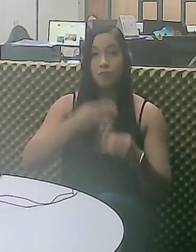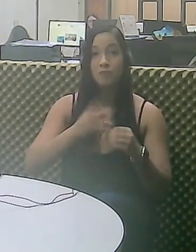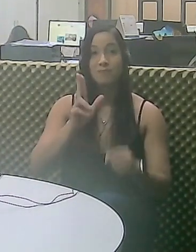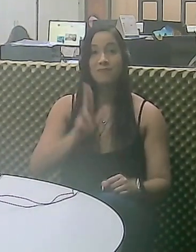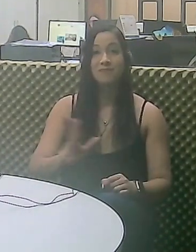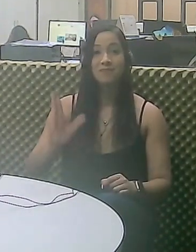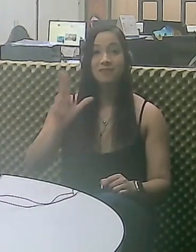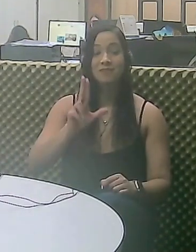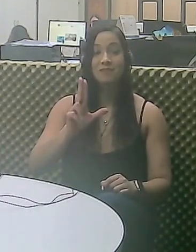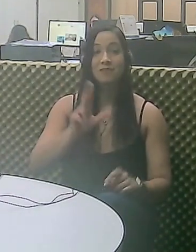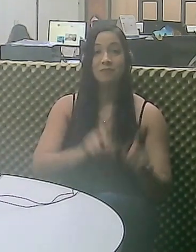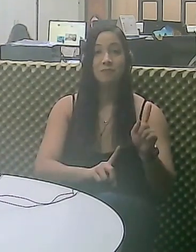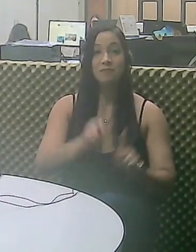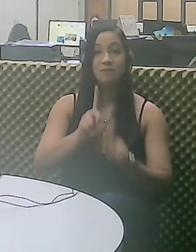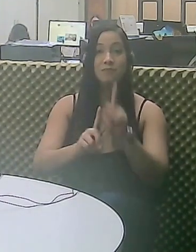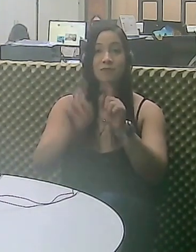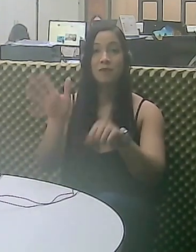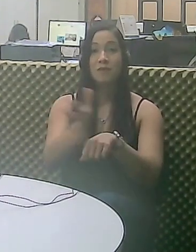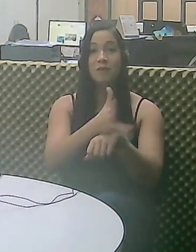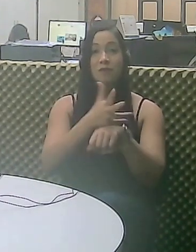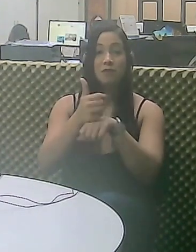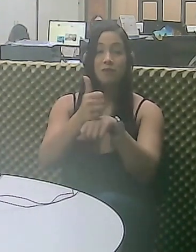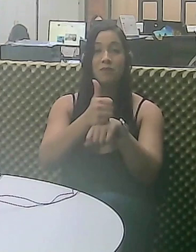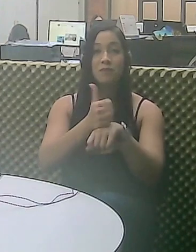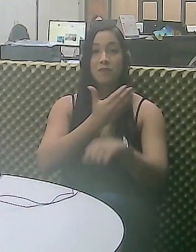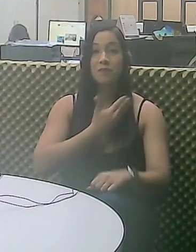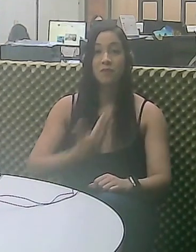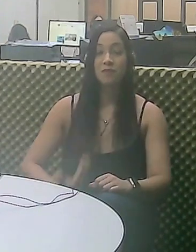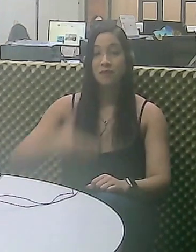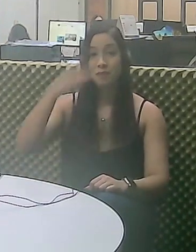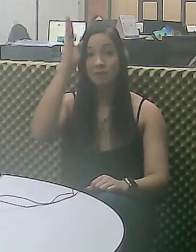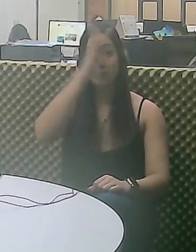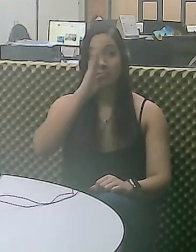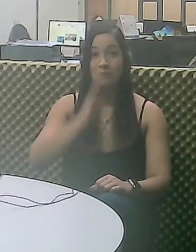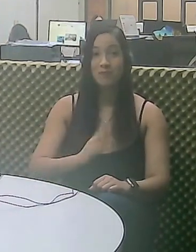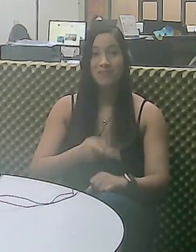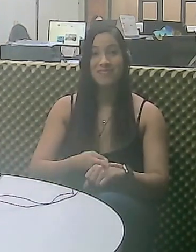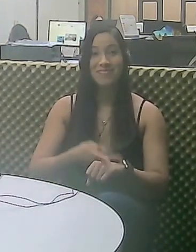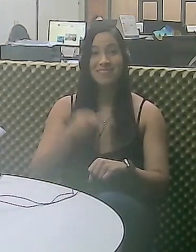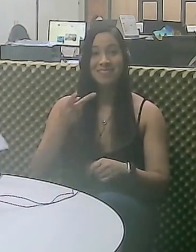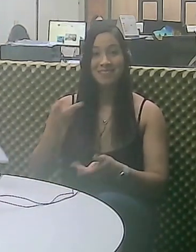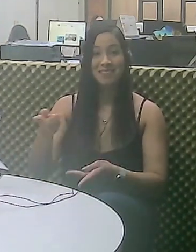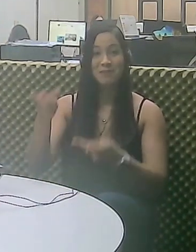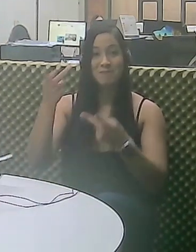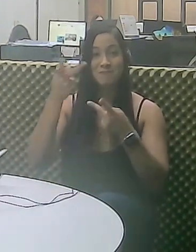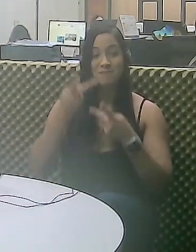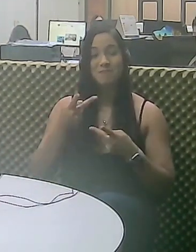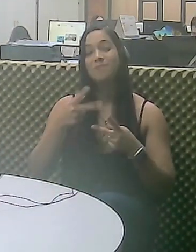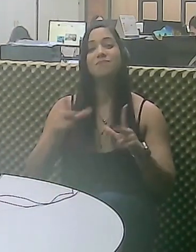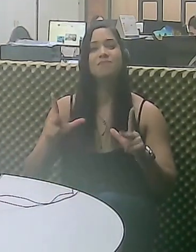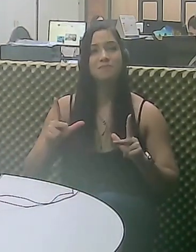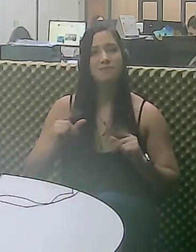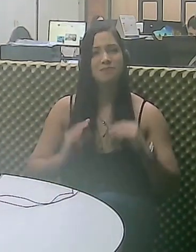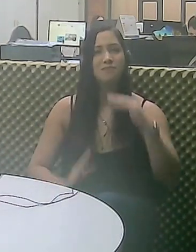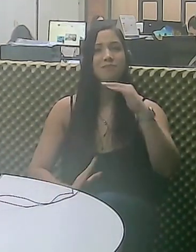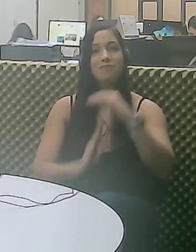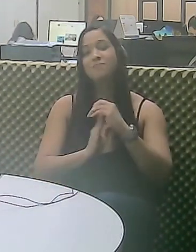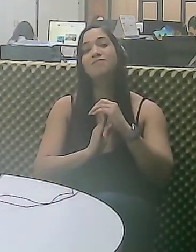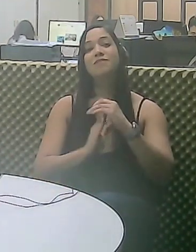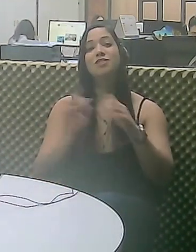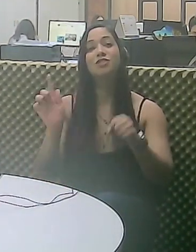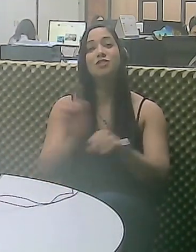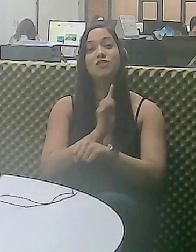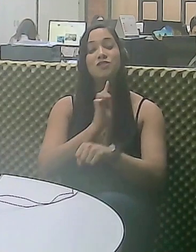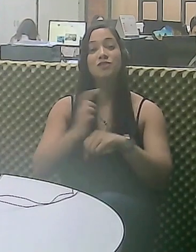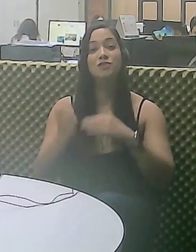foi incluído no ranking inédito dos melhores hospitais públicos do Brasil. A premiação recebida se trata do reconhecimento máximo devido à gestão